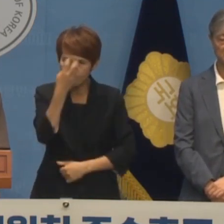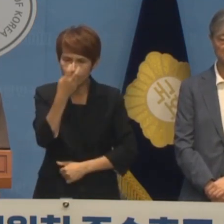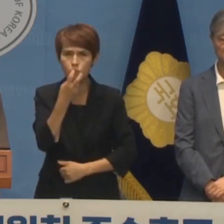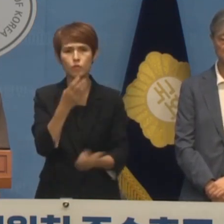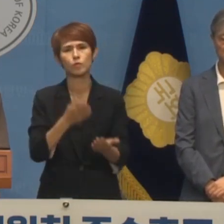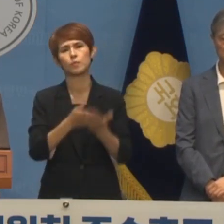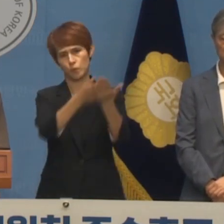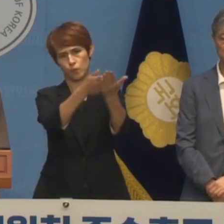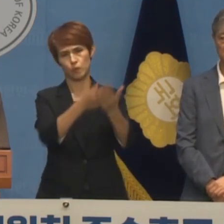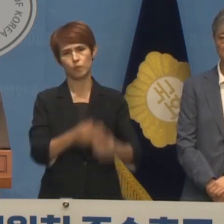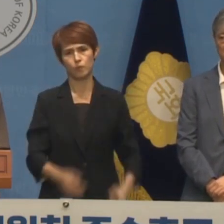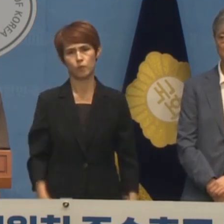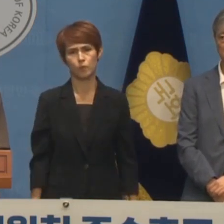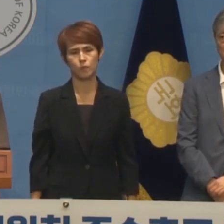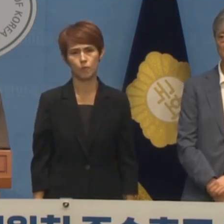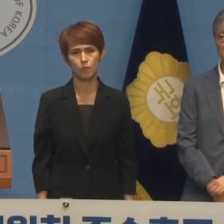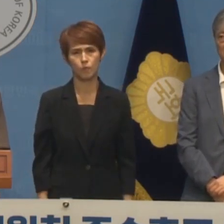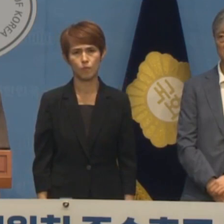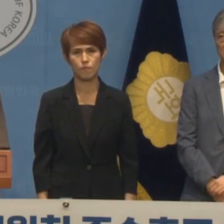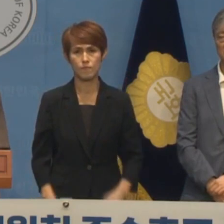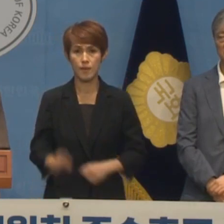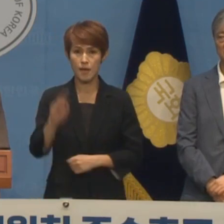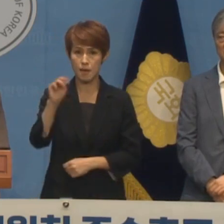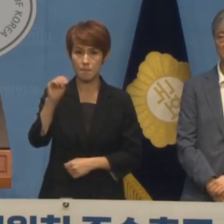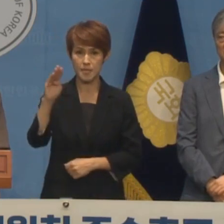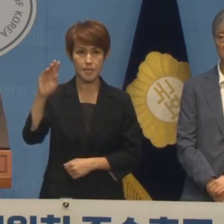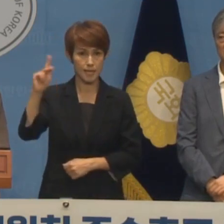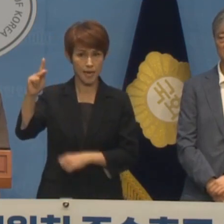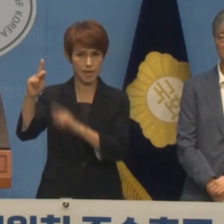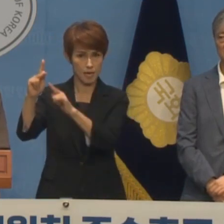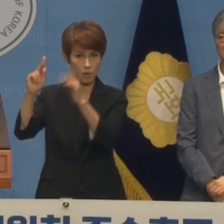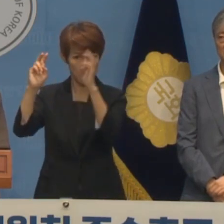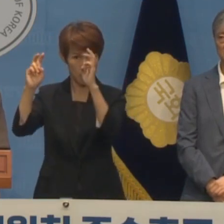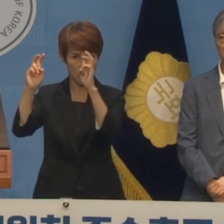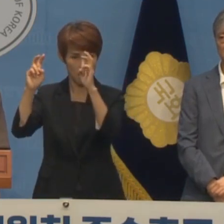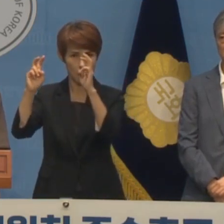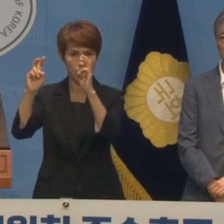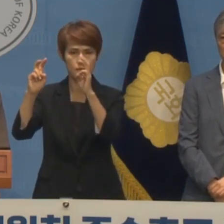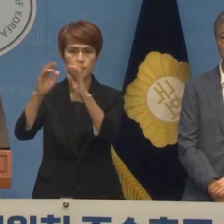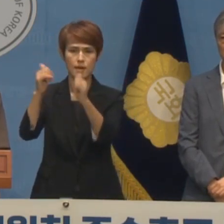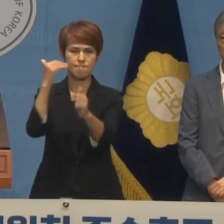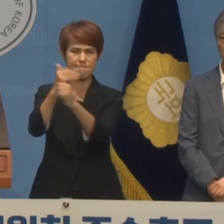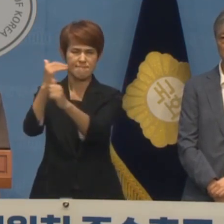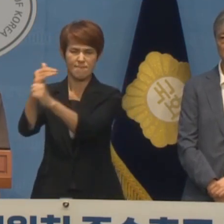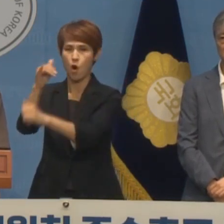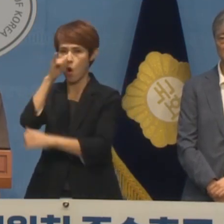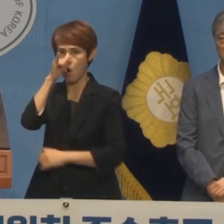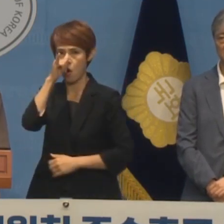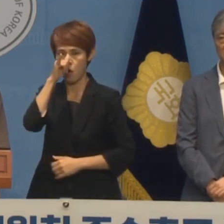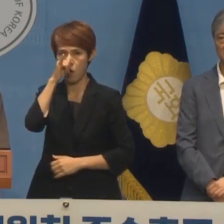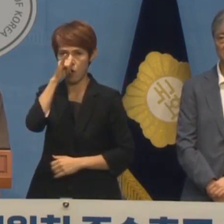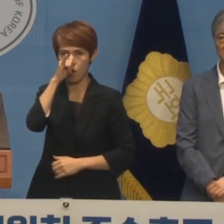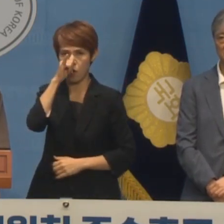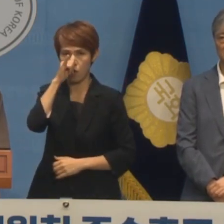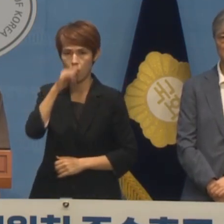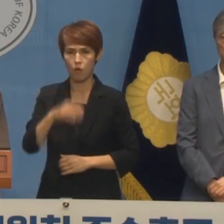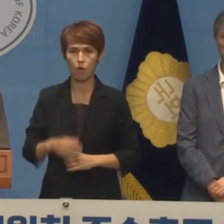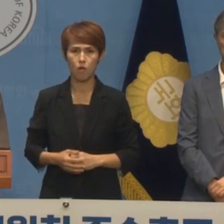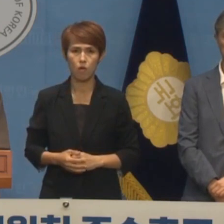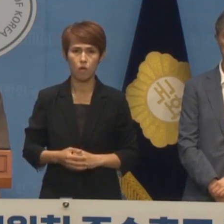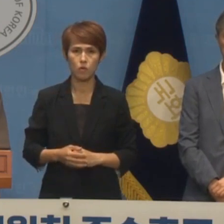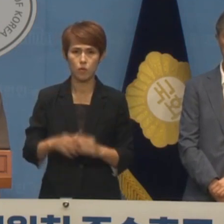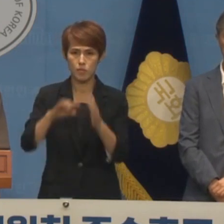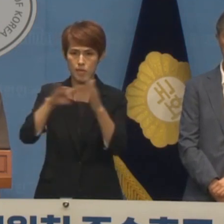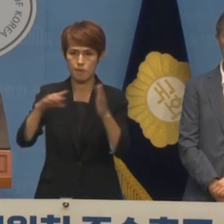것을 촉구합니다. 특히 MBK 파트너스는 구조조정으로 노동자를 대량 해고하고 여기에